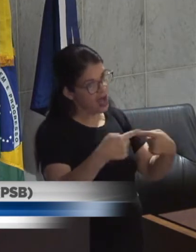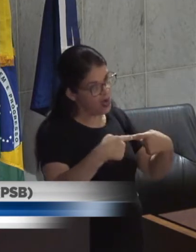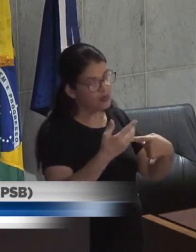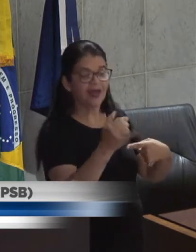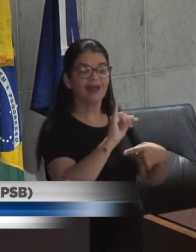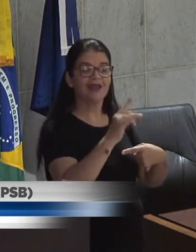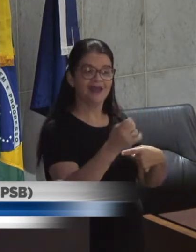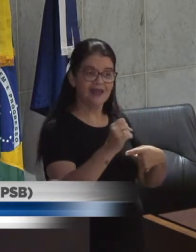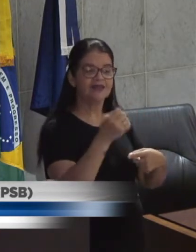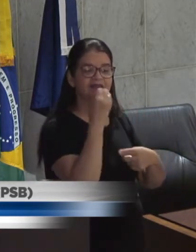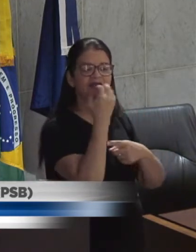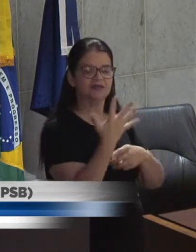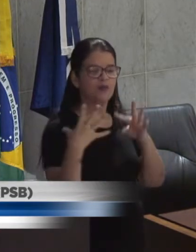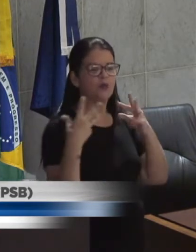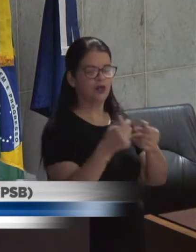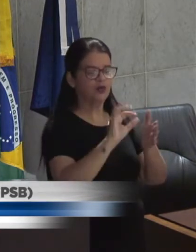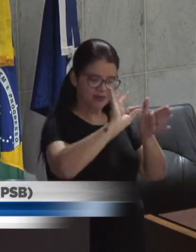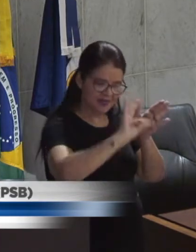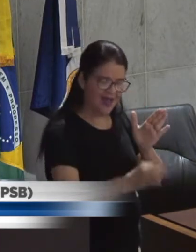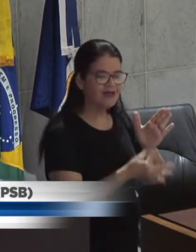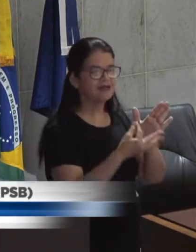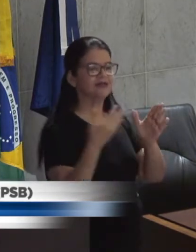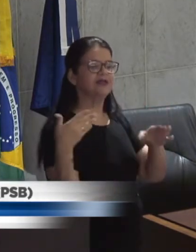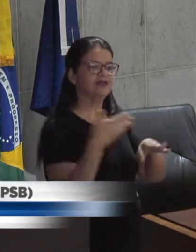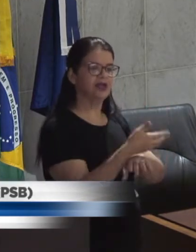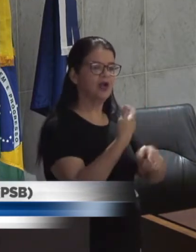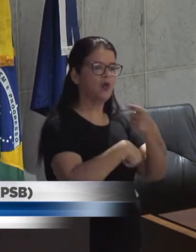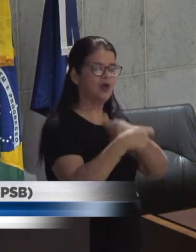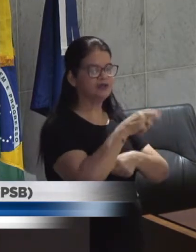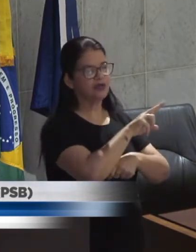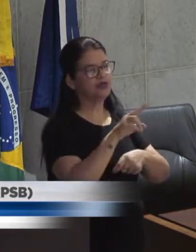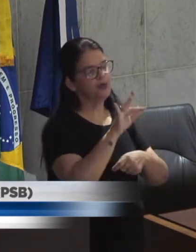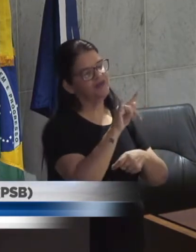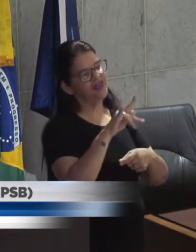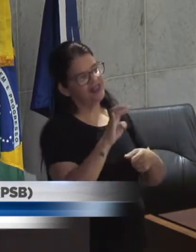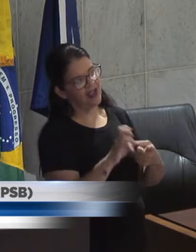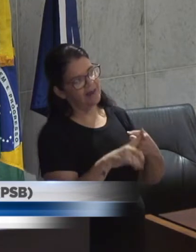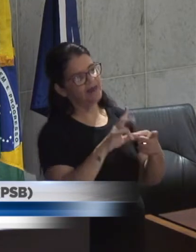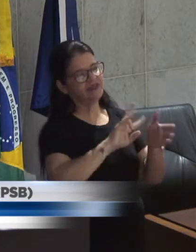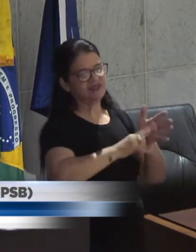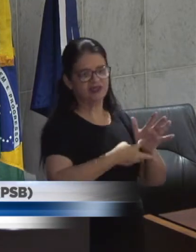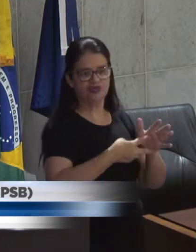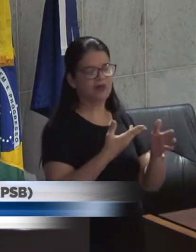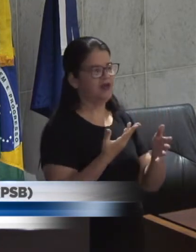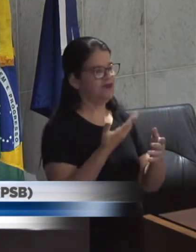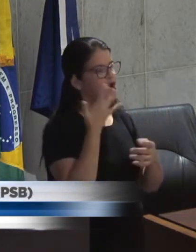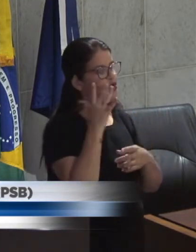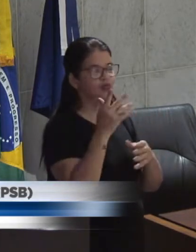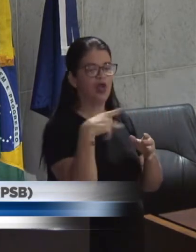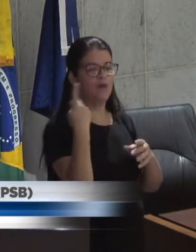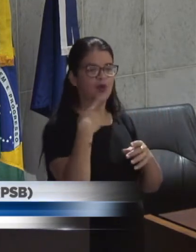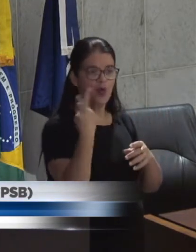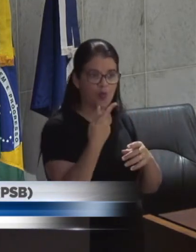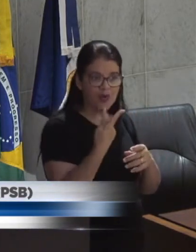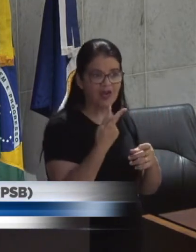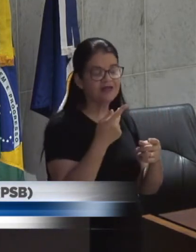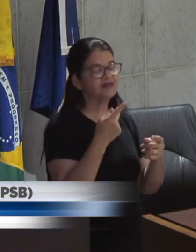INSS decente para todo mundo, assina aqui e entrar com uma ação em nome do FETAP, em nome do SINSPREV, eu não tenho a procuração, Carlão, para falar